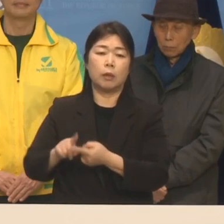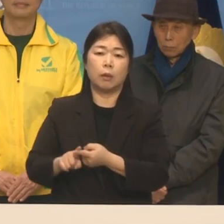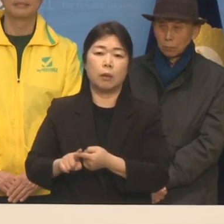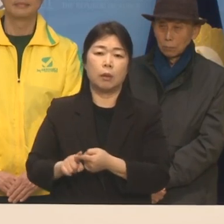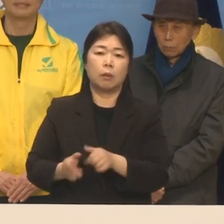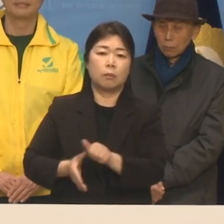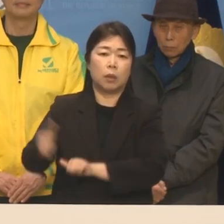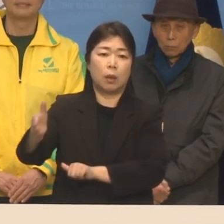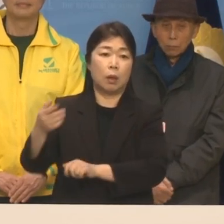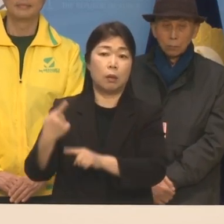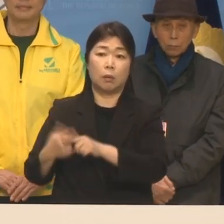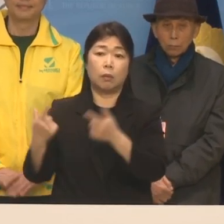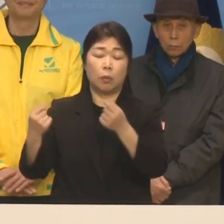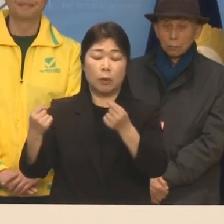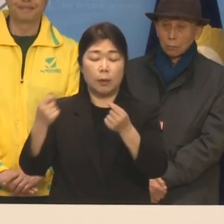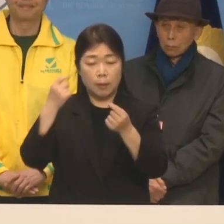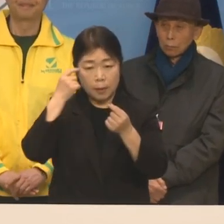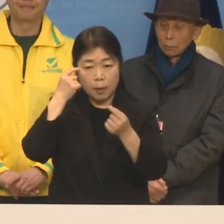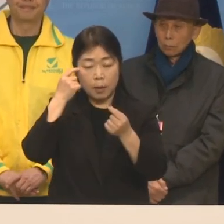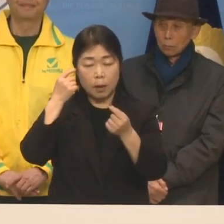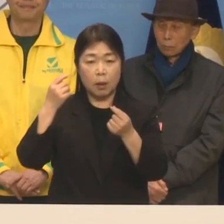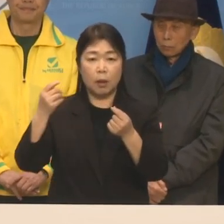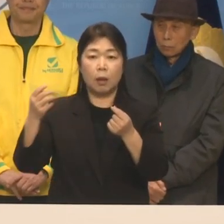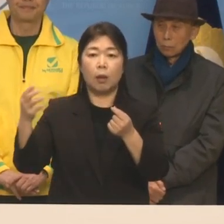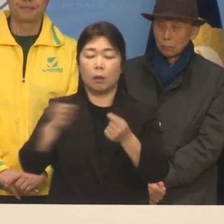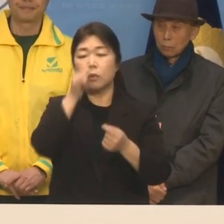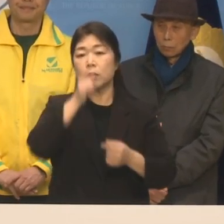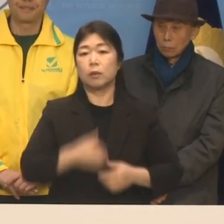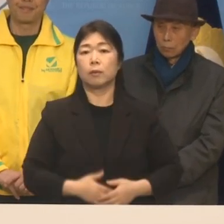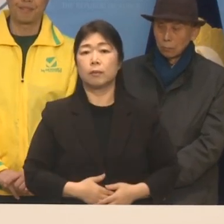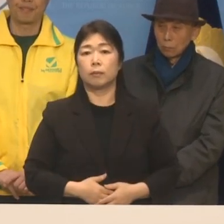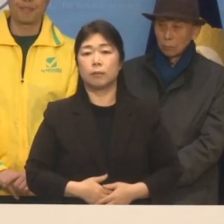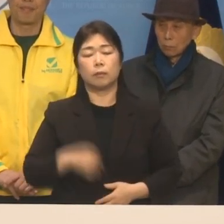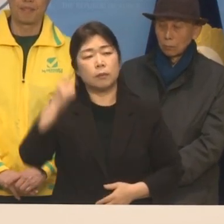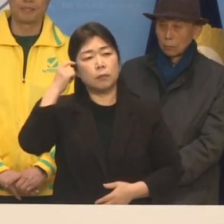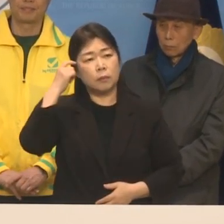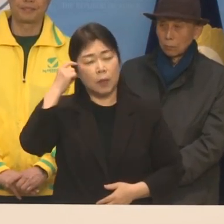죽이겠다는 거나 다름없다고 우리 농민들은 느끼고 있습니다.